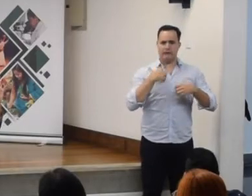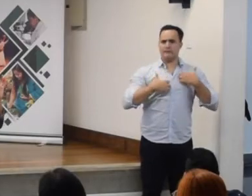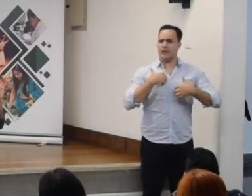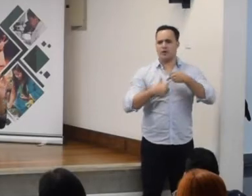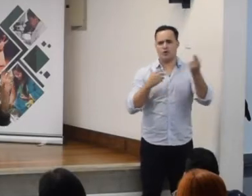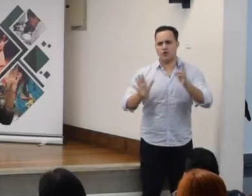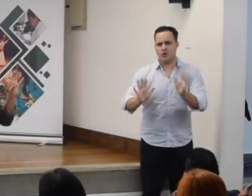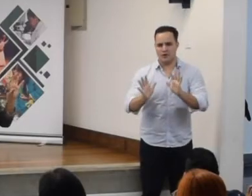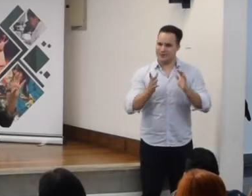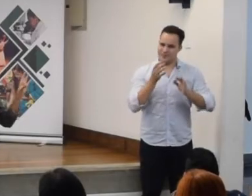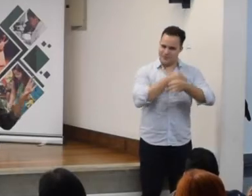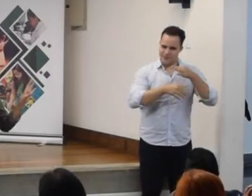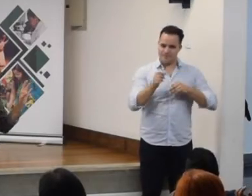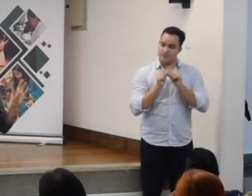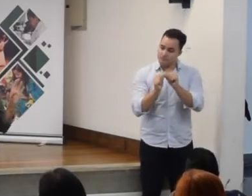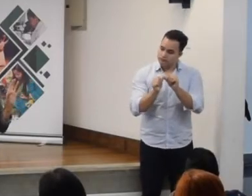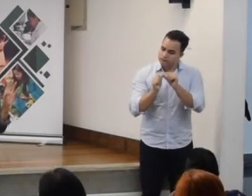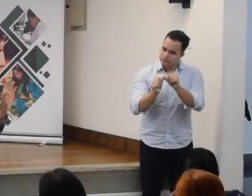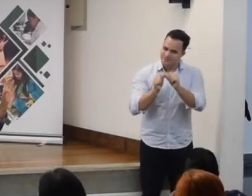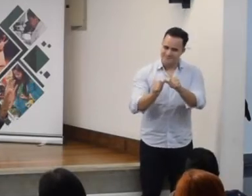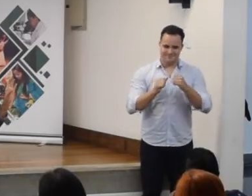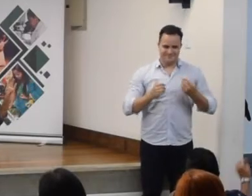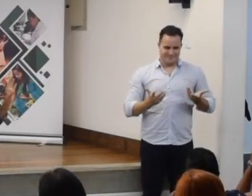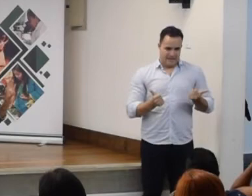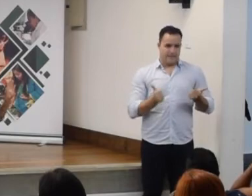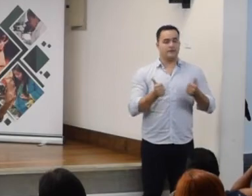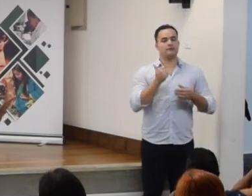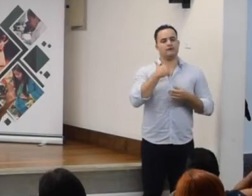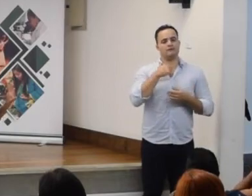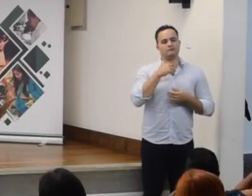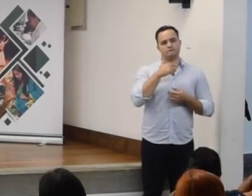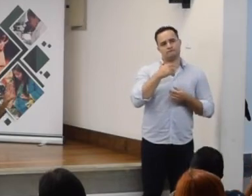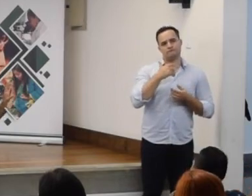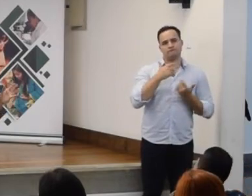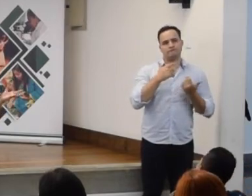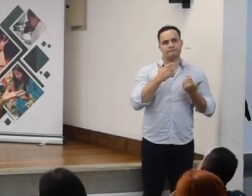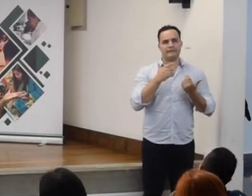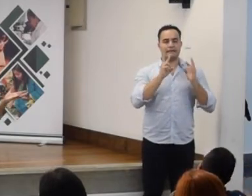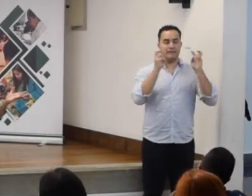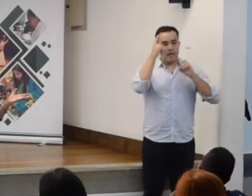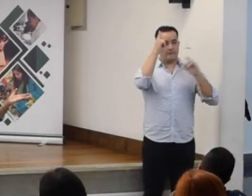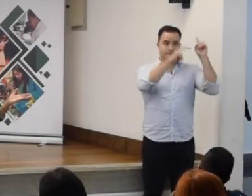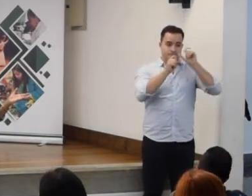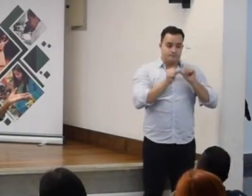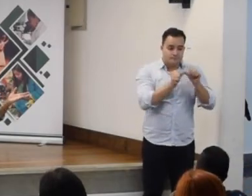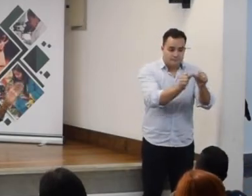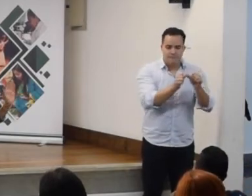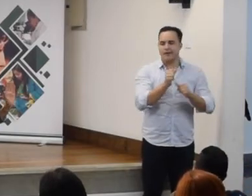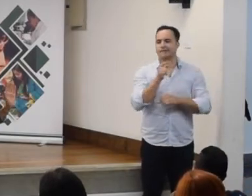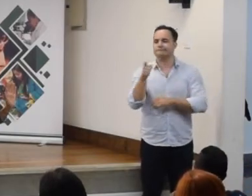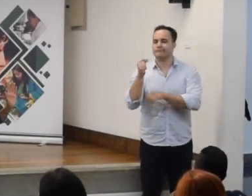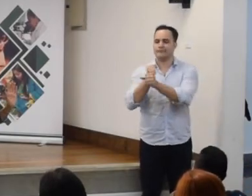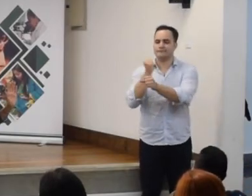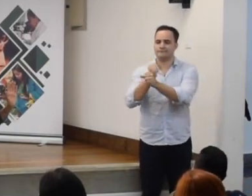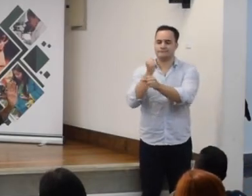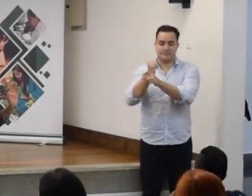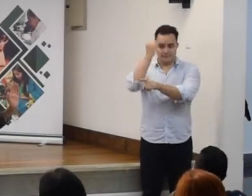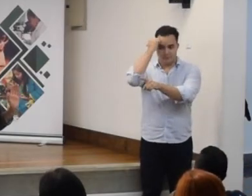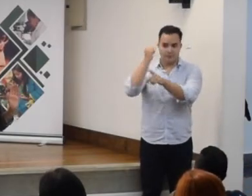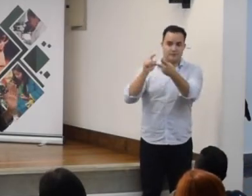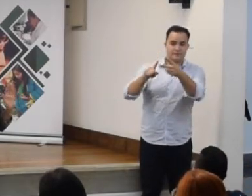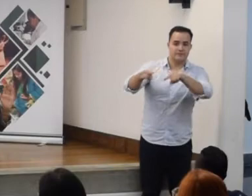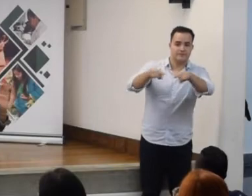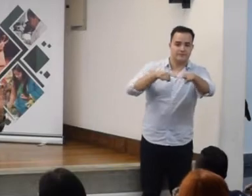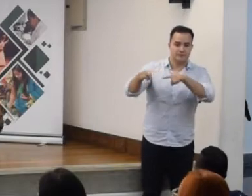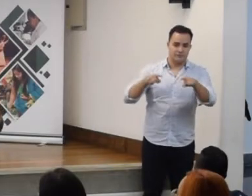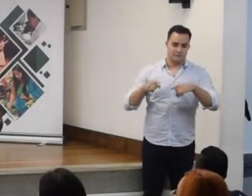metiendo en asuntos de profesores administrativos, ¿cierto? Porque nosotros los profesores también tenemos asuntos de permanencia, tenemos asuntos